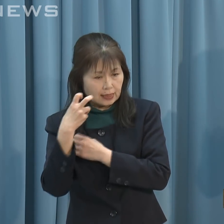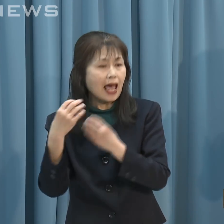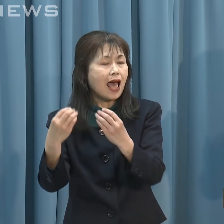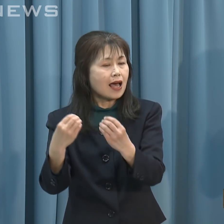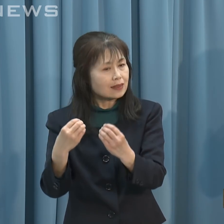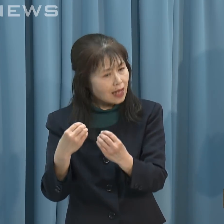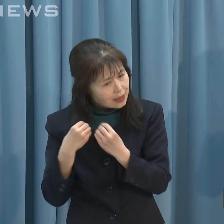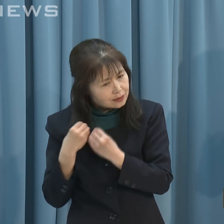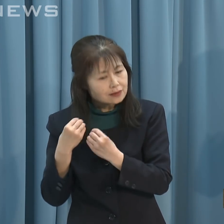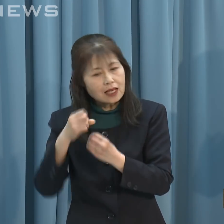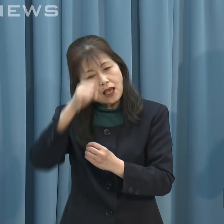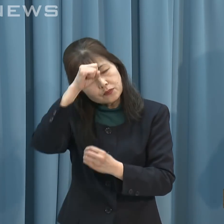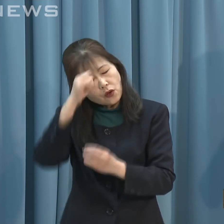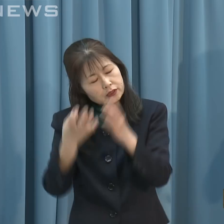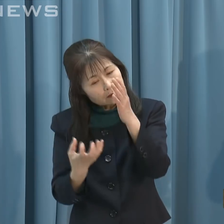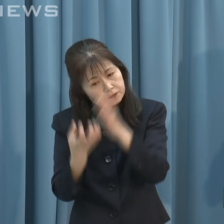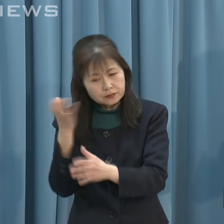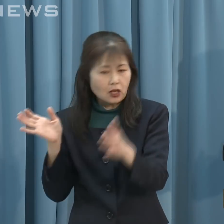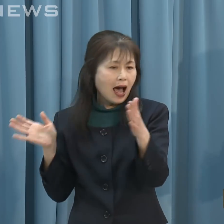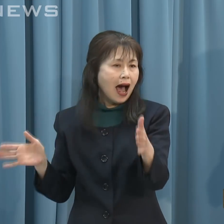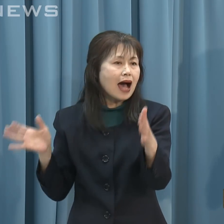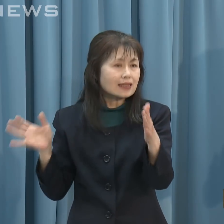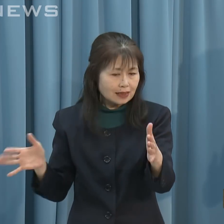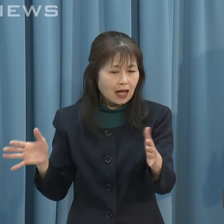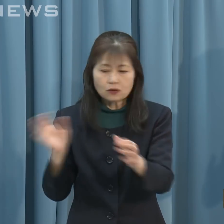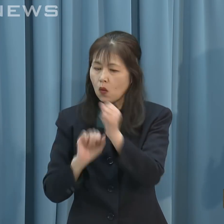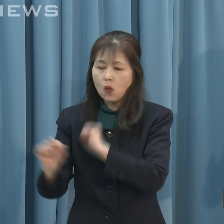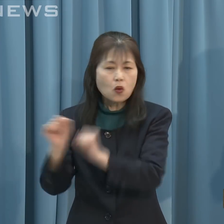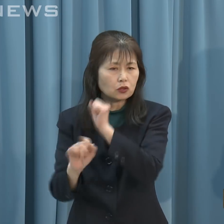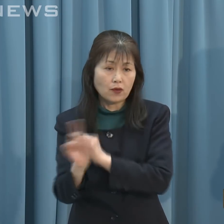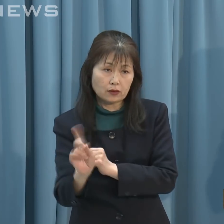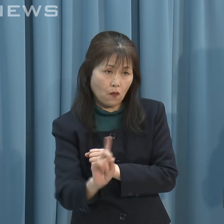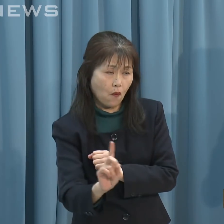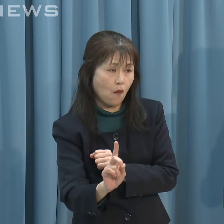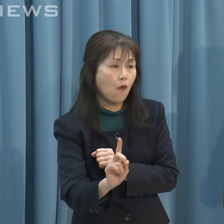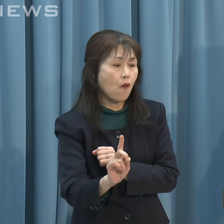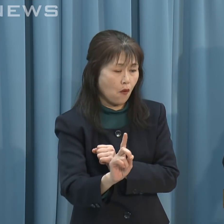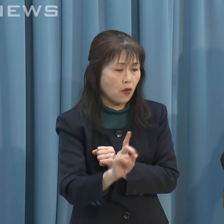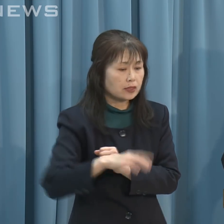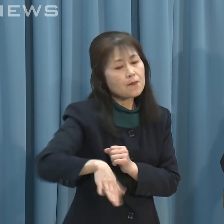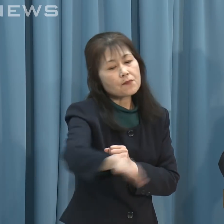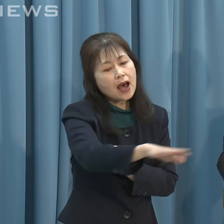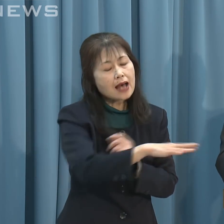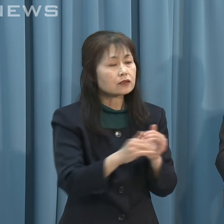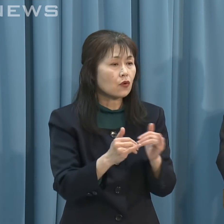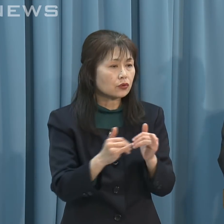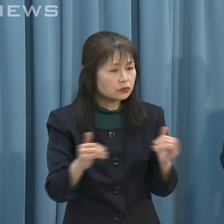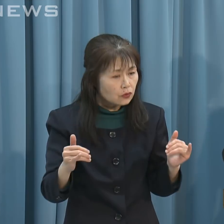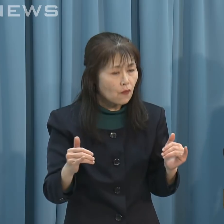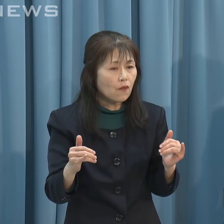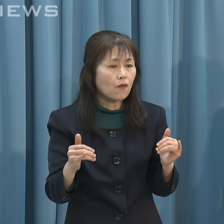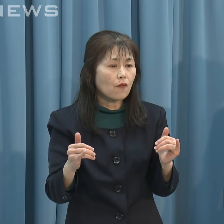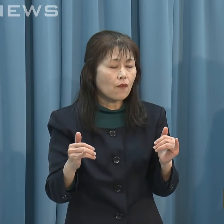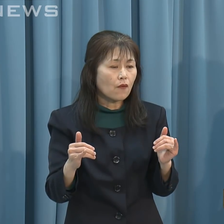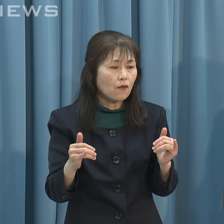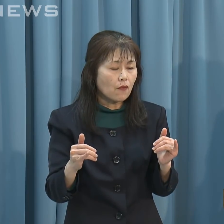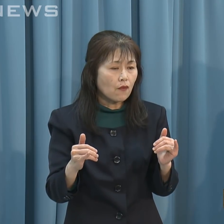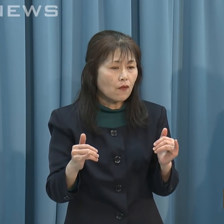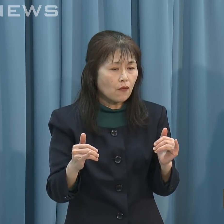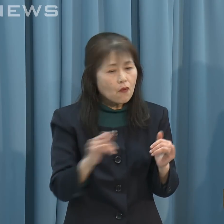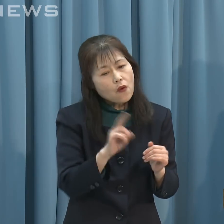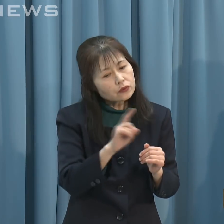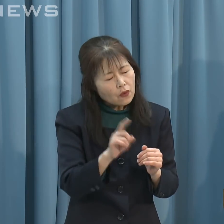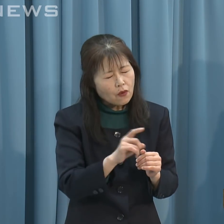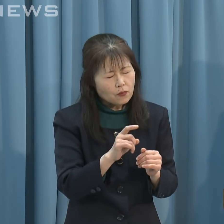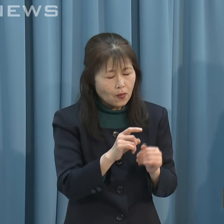で発症するまでの間どういう行動を取ってきたかによって、周りの方をどうやってその早